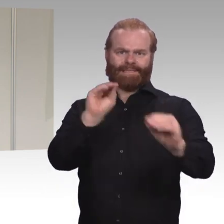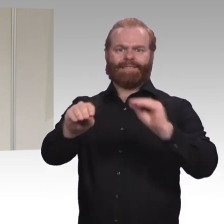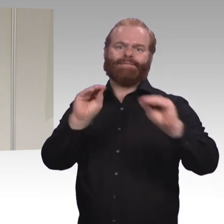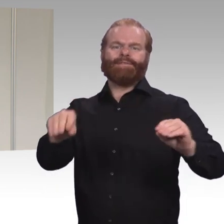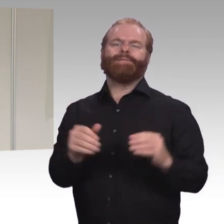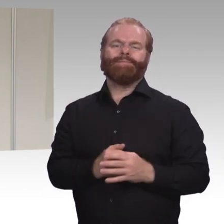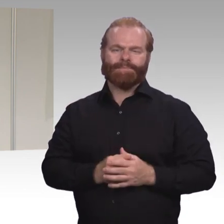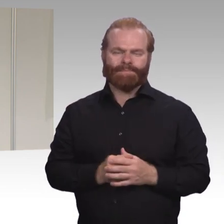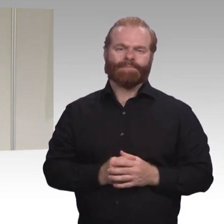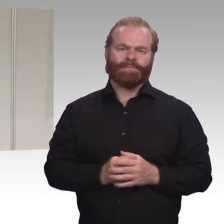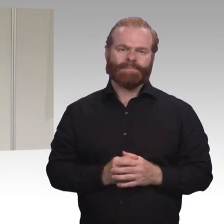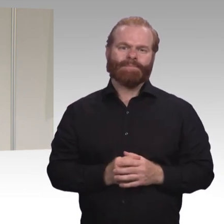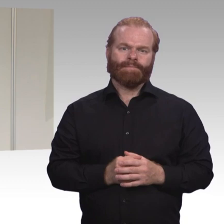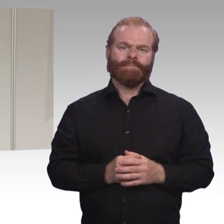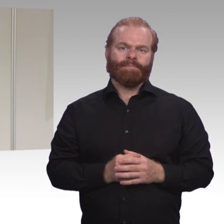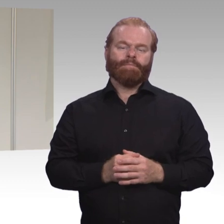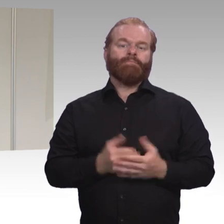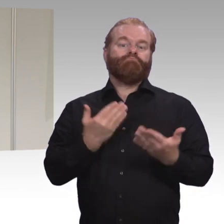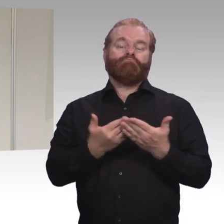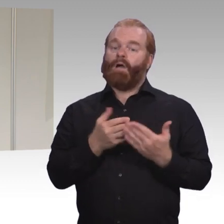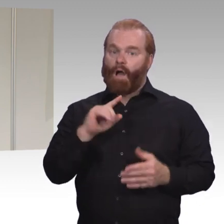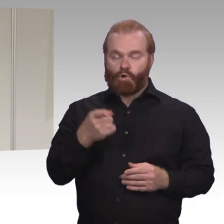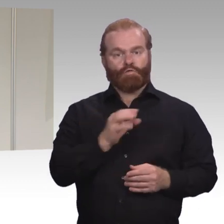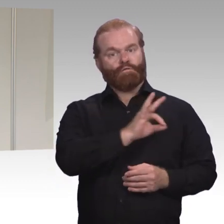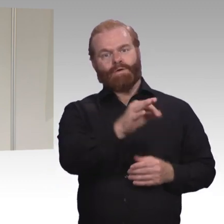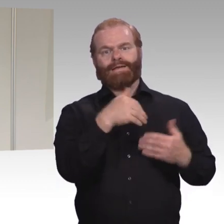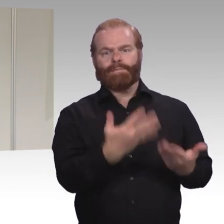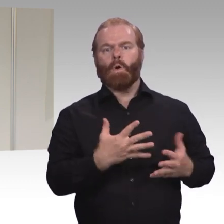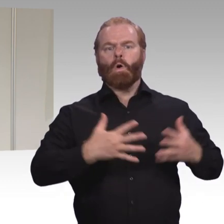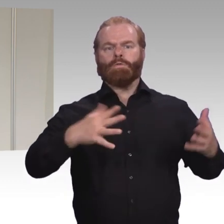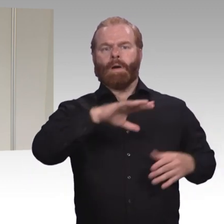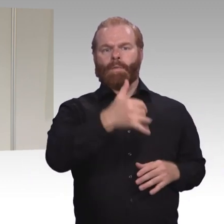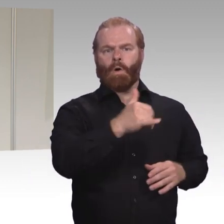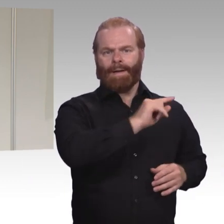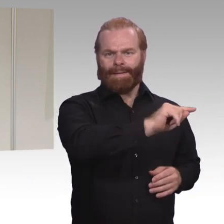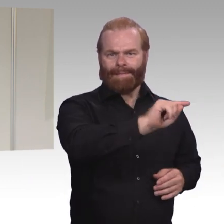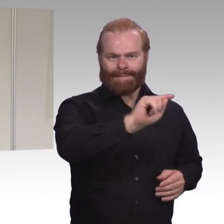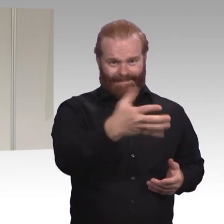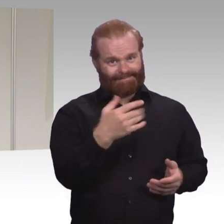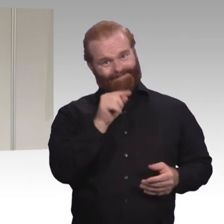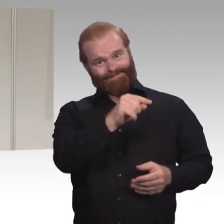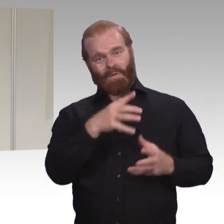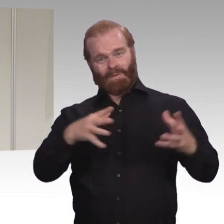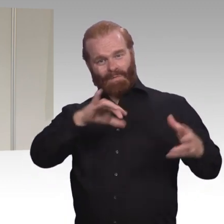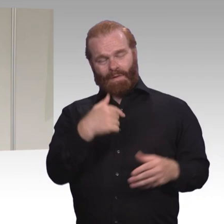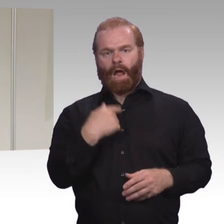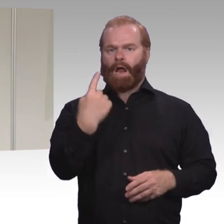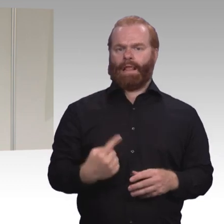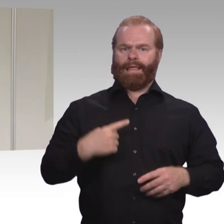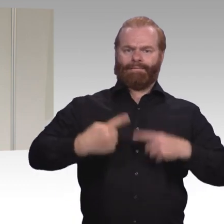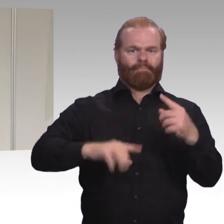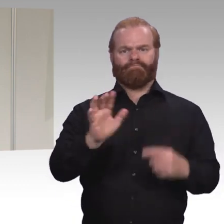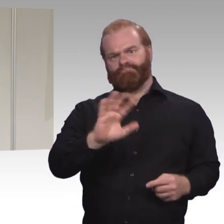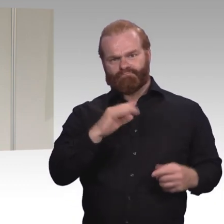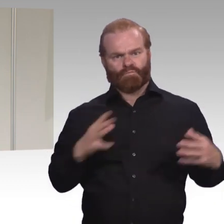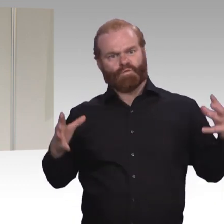entwickeln, wie das künftige Kampfflugzeug und den Kampfpanzer. Und es gilt für die nationalen Projekte, die Sie